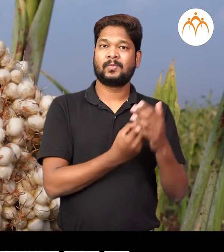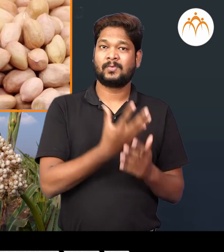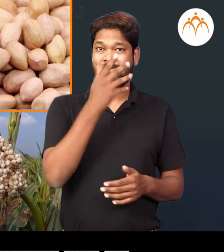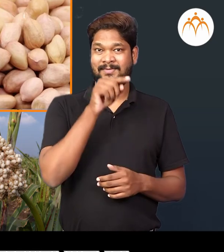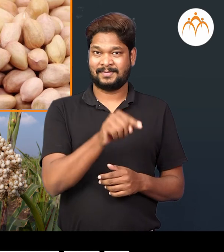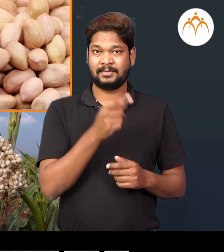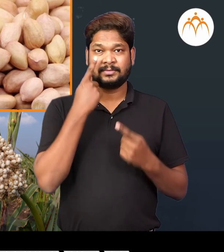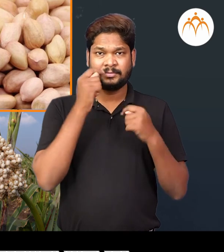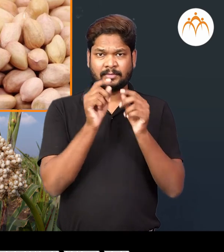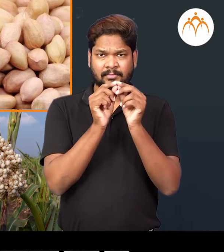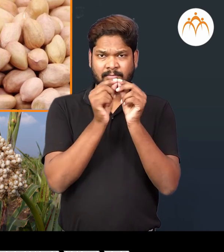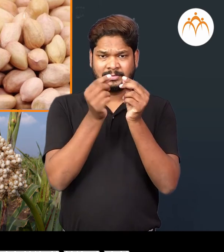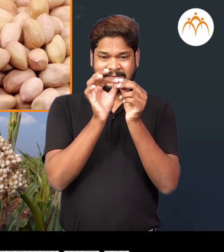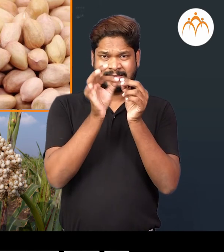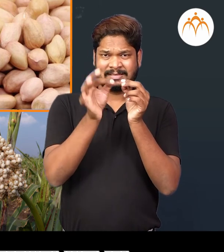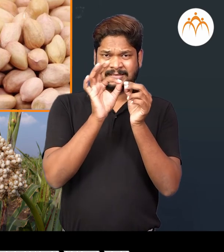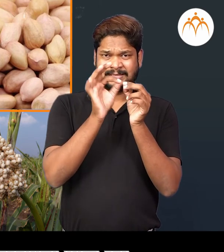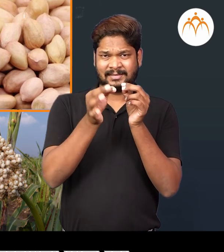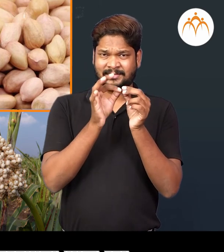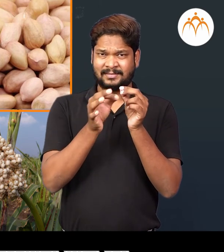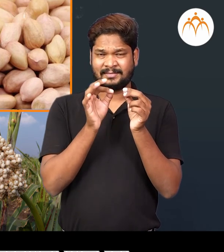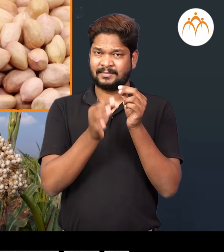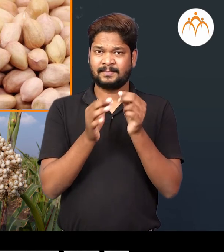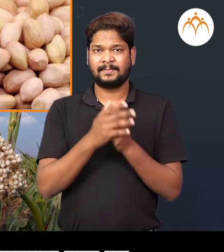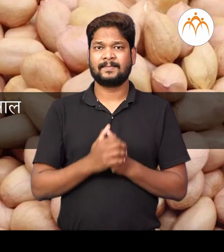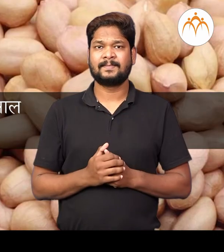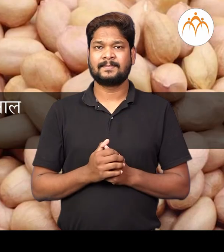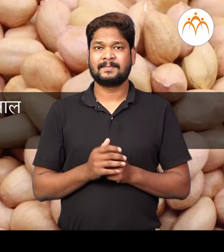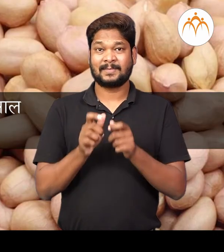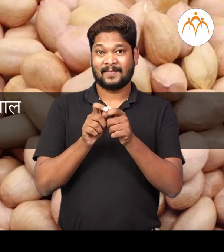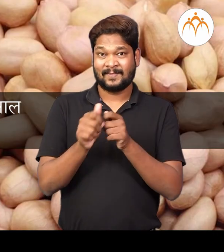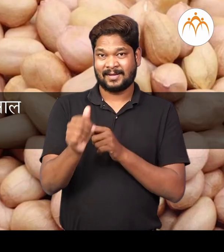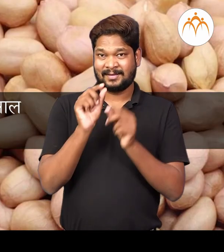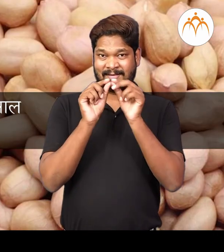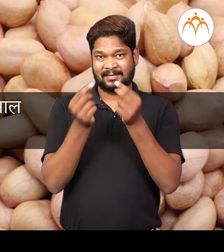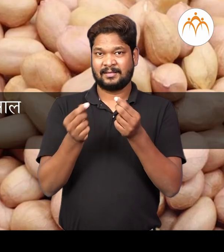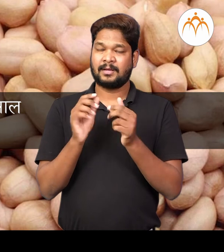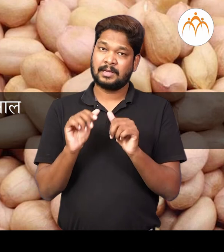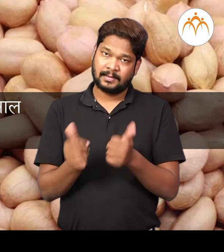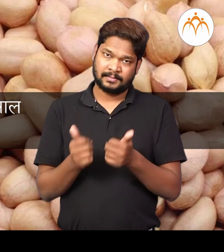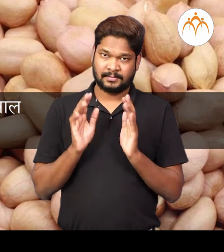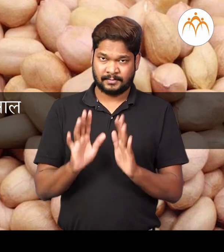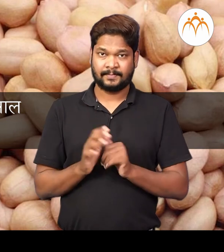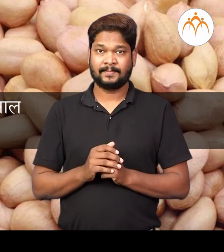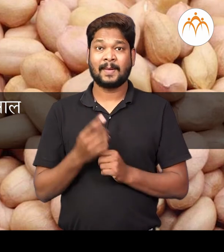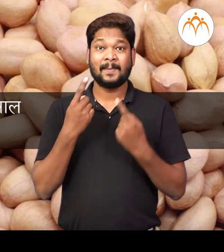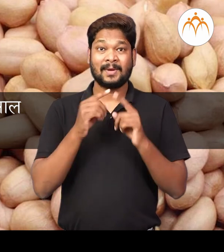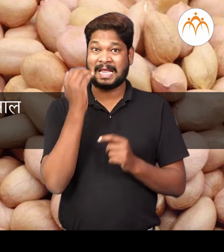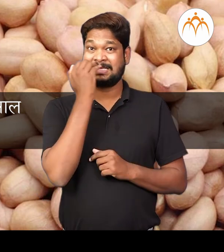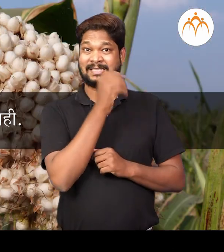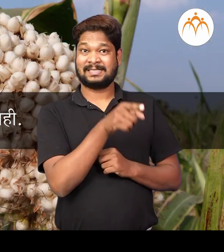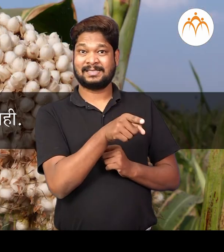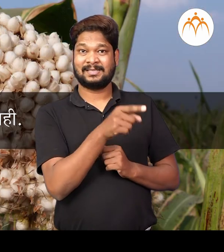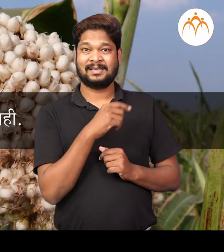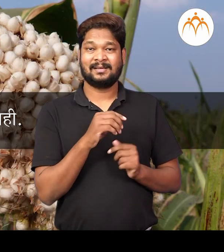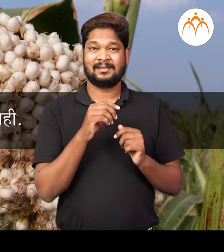दूसरे दिवशी तेंचे साल काडनेयाचा प्रहत न करा। तुमी मटार अनी शेंगदानेयाचे साल सहच काडू शकता।